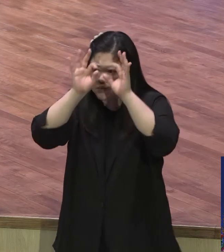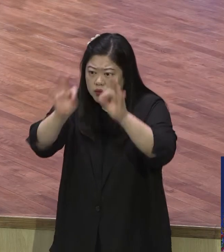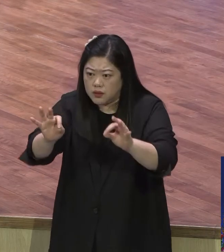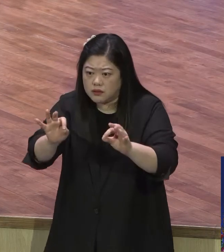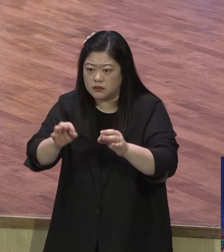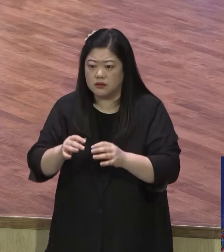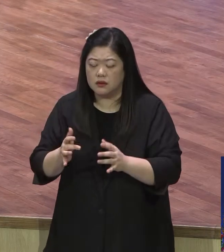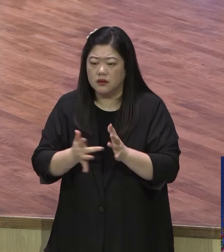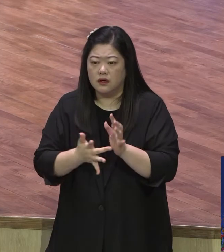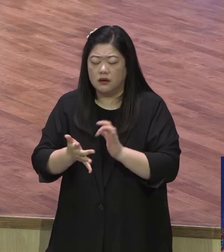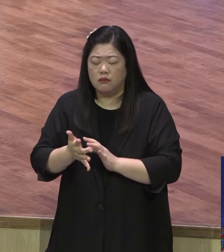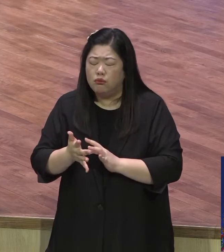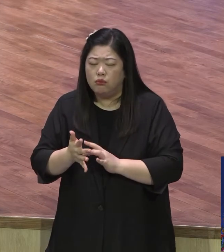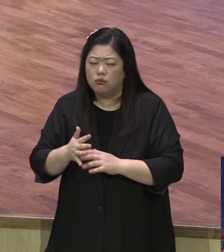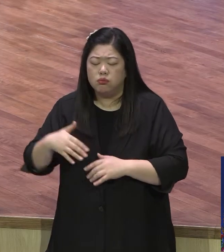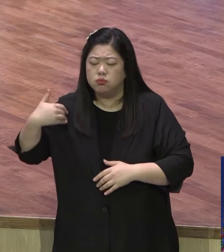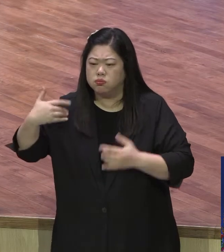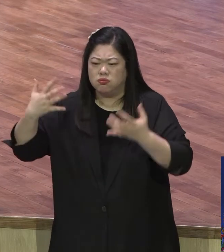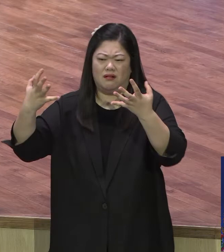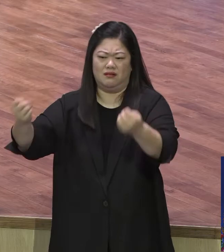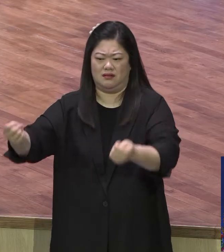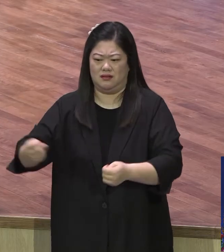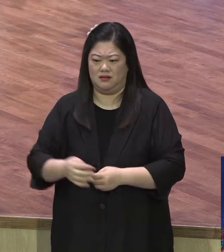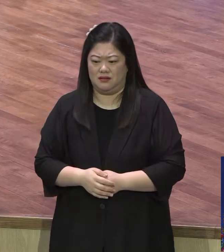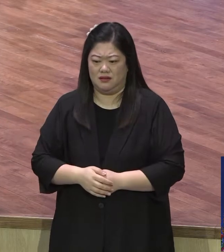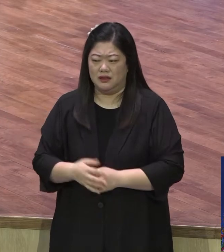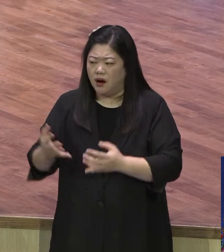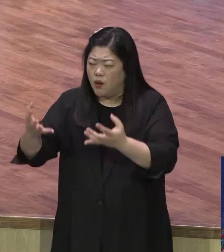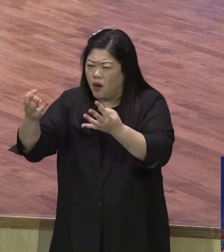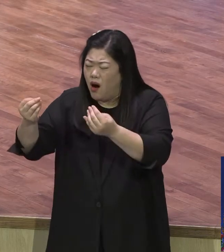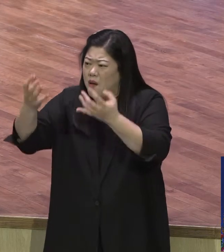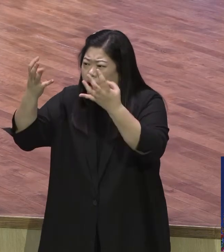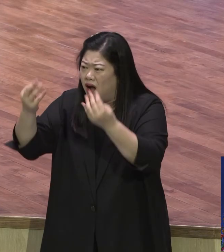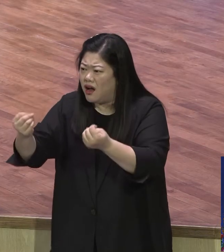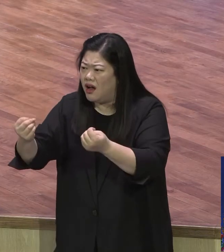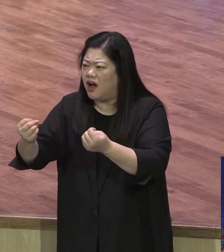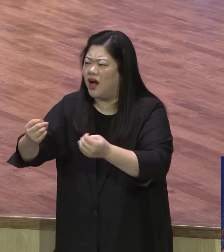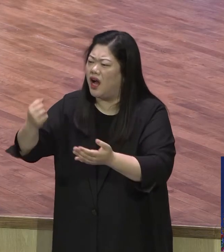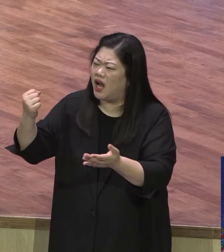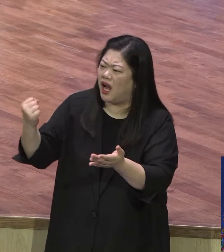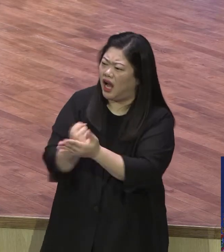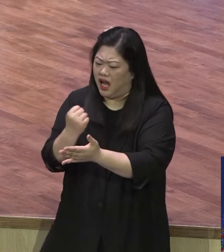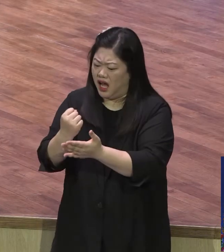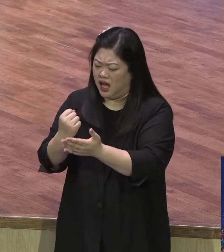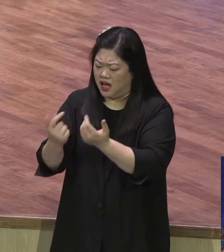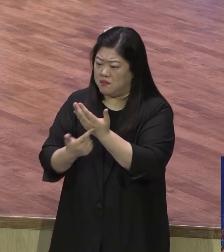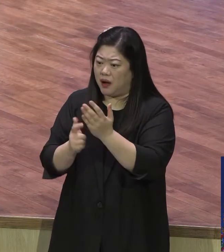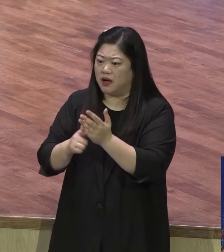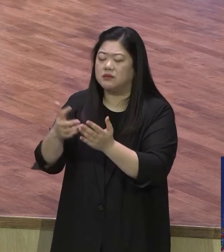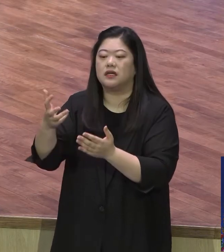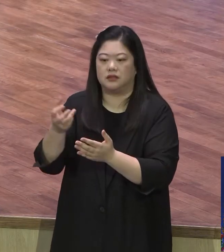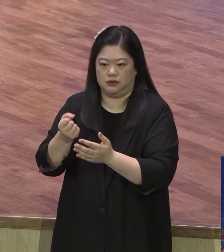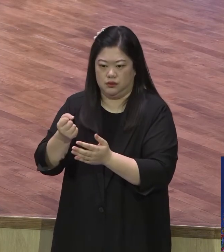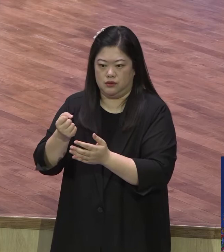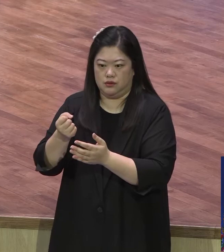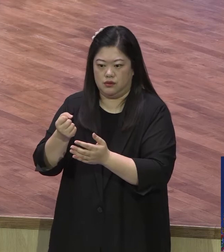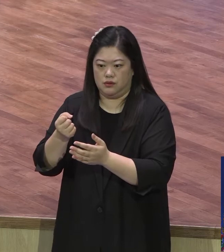영계 모든 성도들 언약적 한을 품고 성교주일날 행사로 끝난 것이 아니라